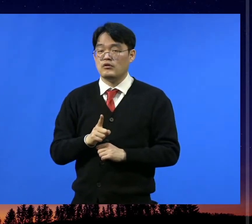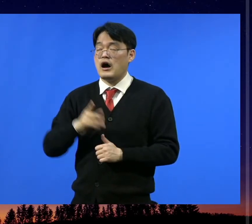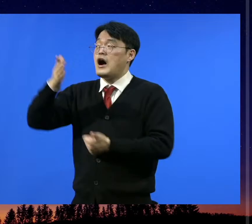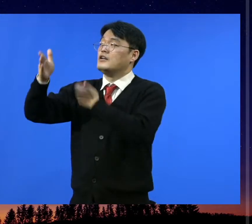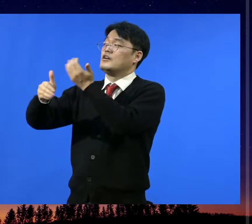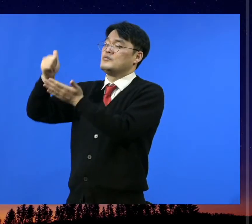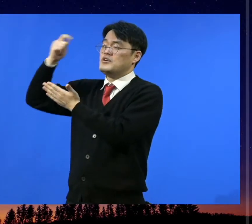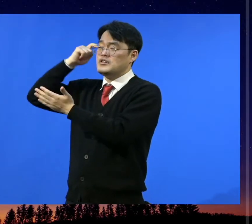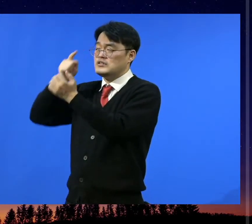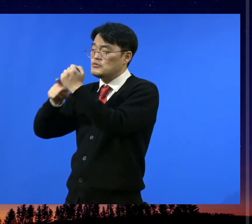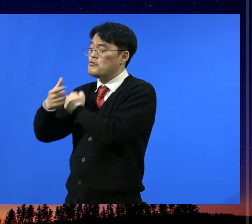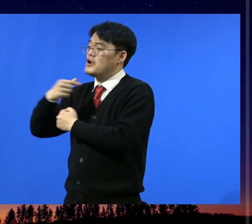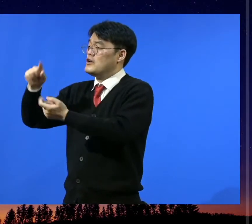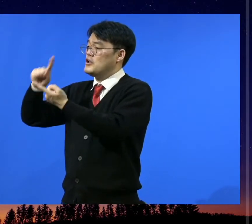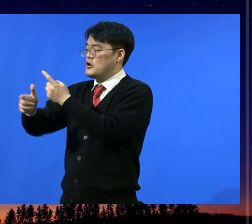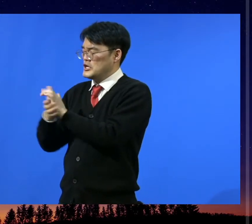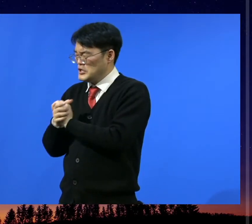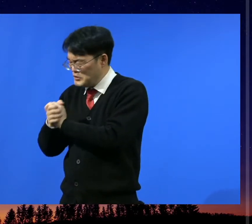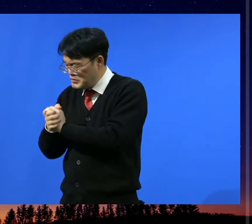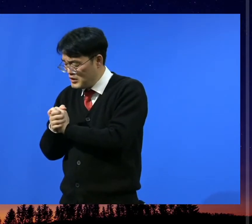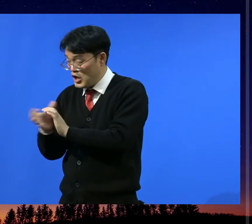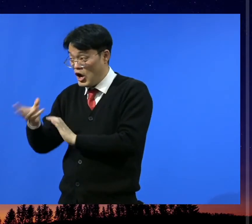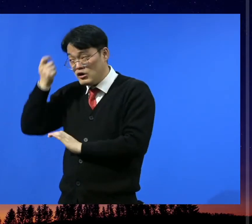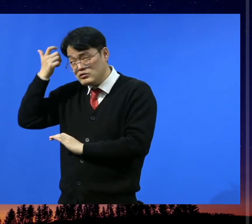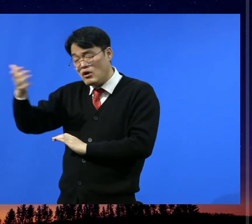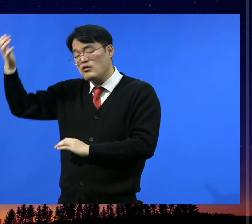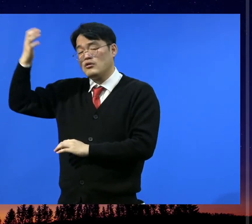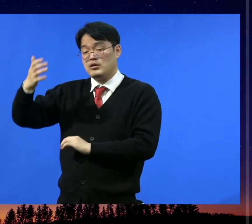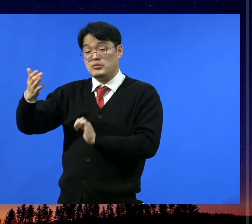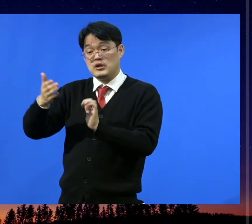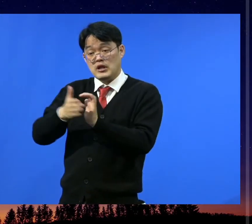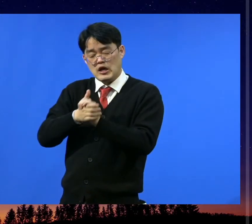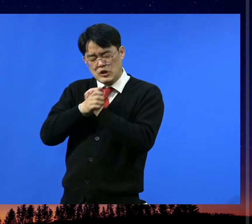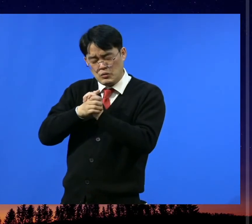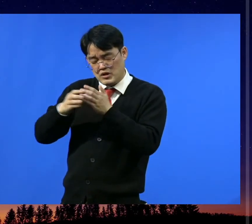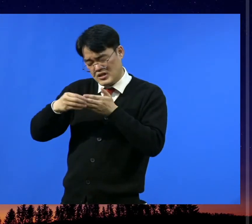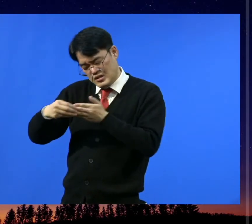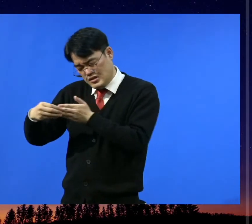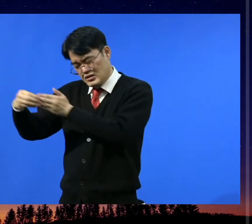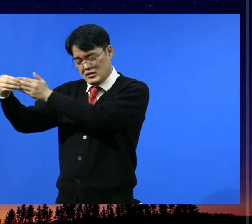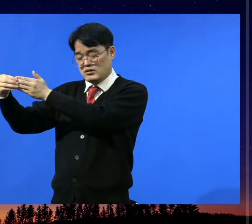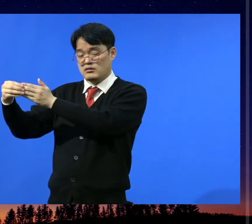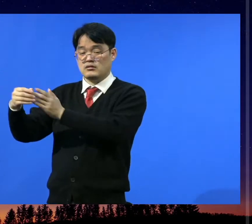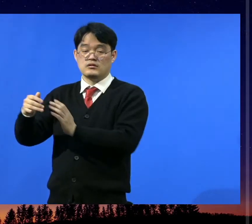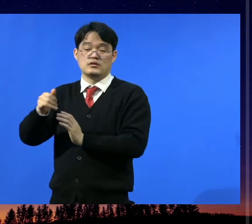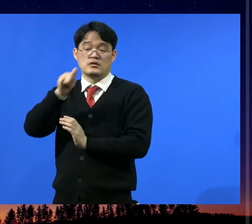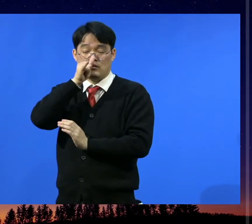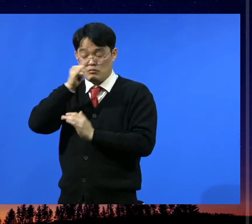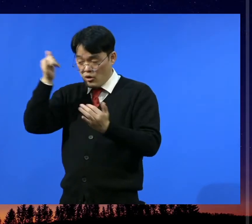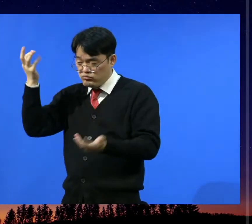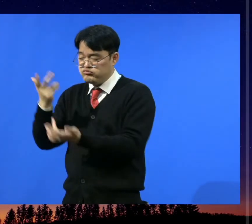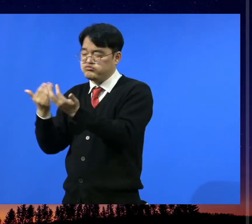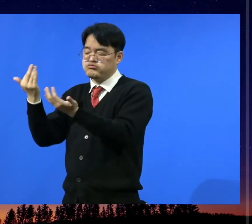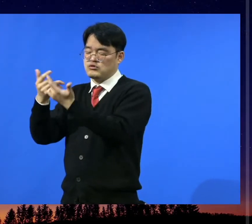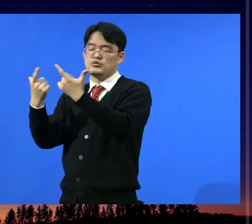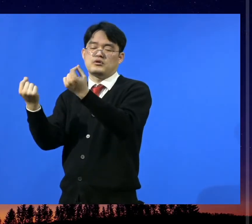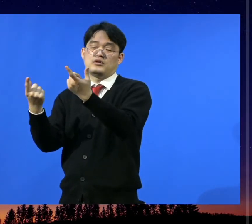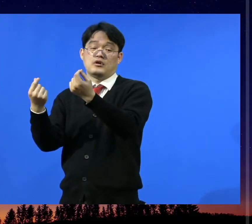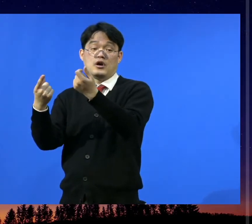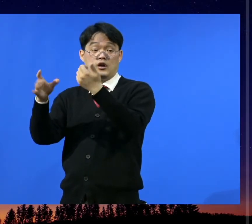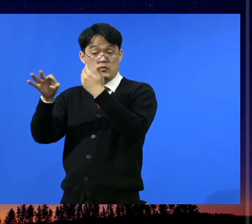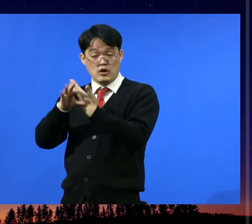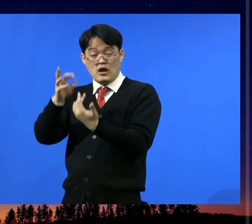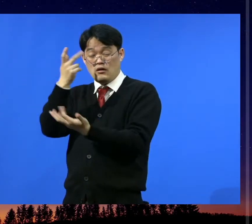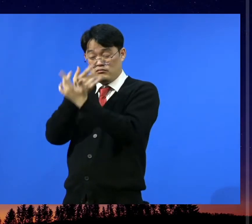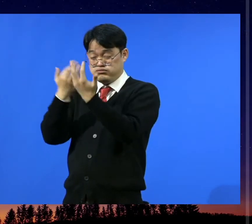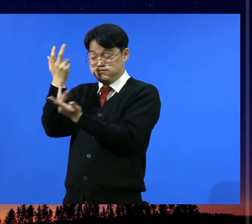따라 기도하도록 성령께서 내 기도를 막 이끌어 가시는 거예요. 풀리는 거예요. 풀리는 거예요. 불이 붙은 것이죠. 막